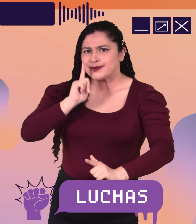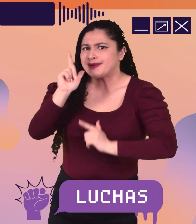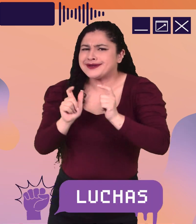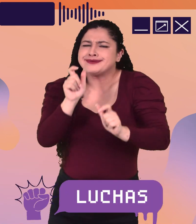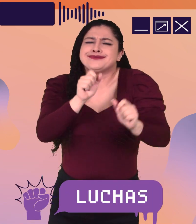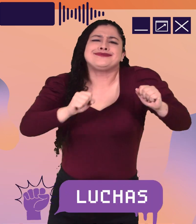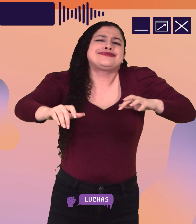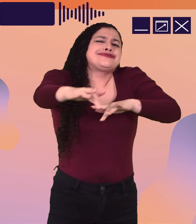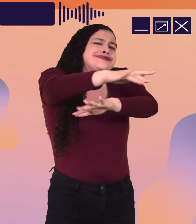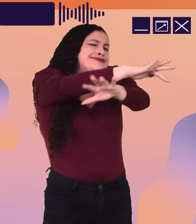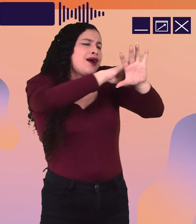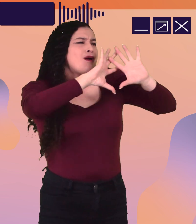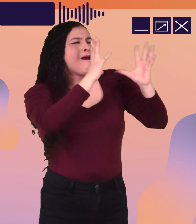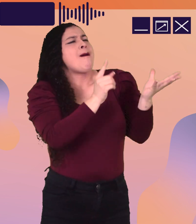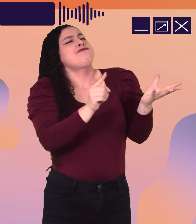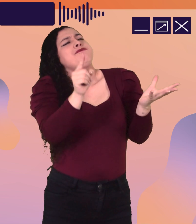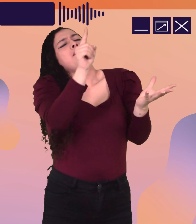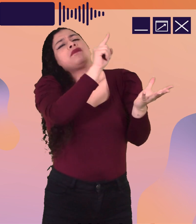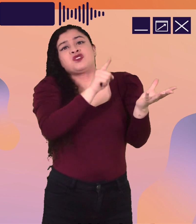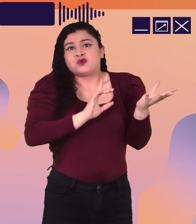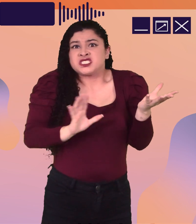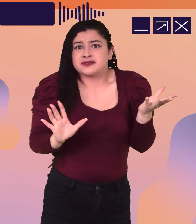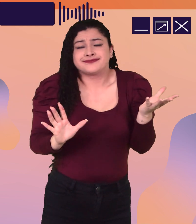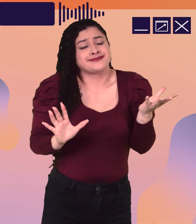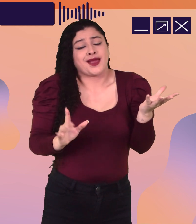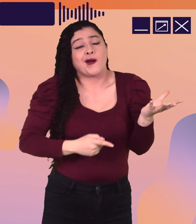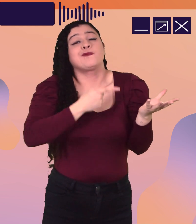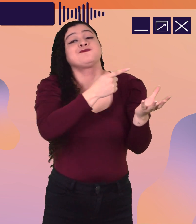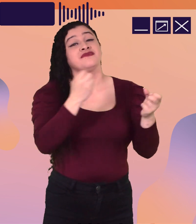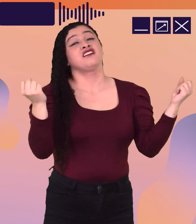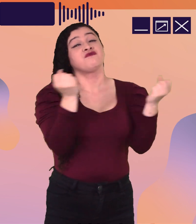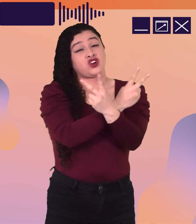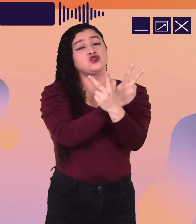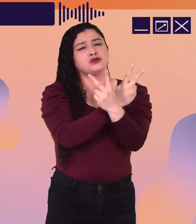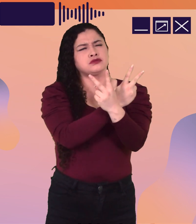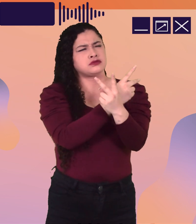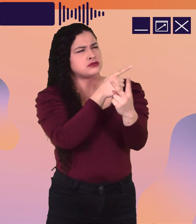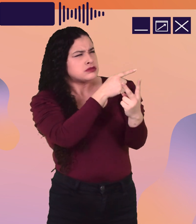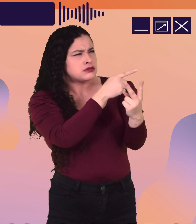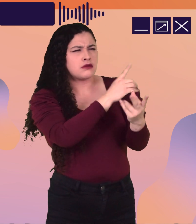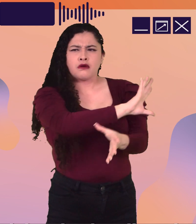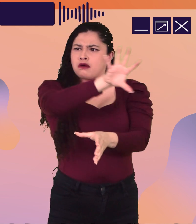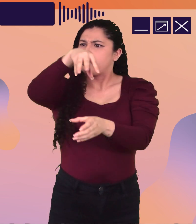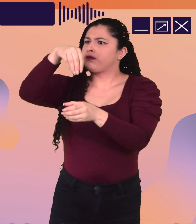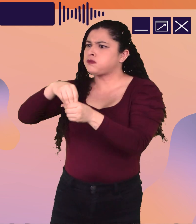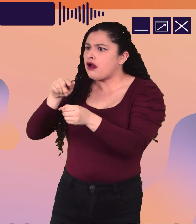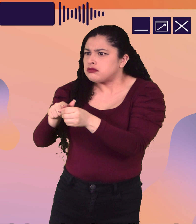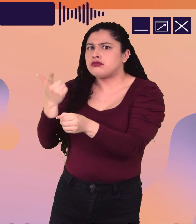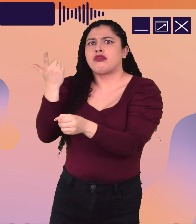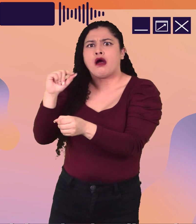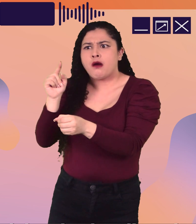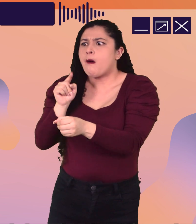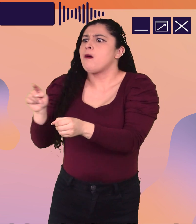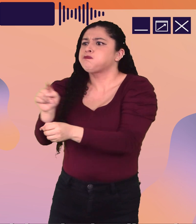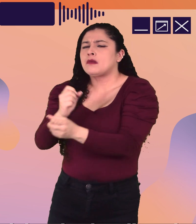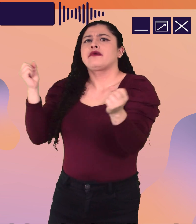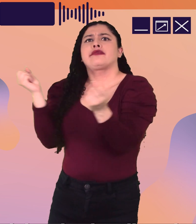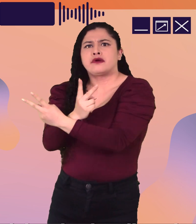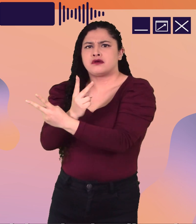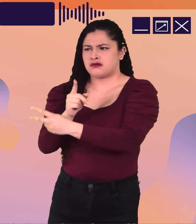las luchas, pero también las formas en las que se ejercen las violencias. Las violencias han llegado a lo digital y,